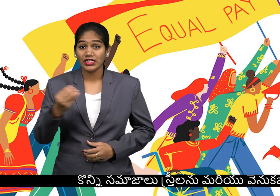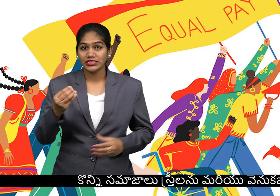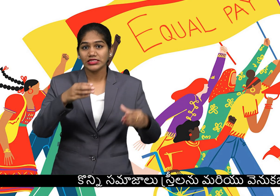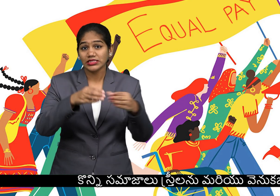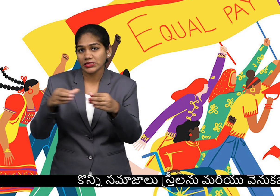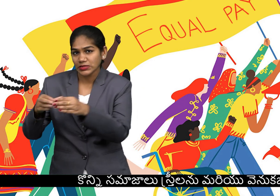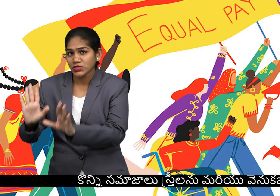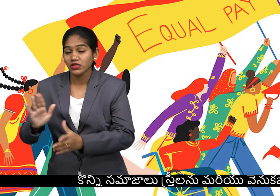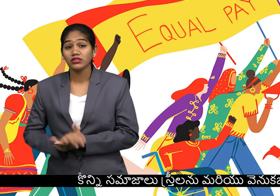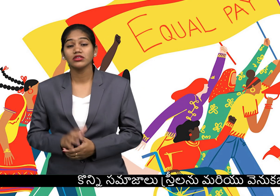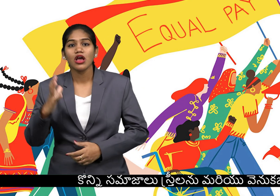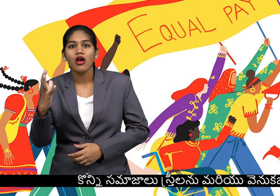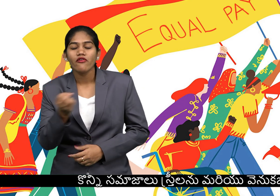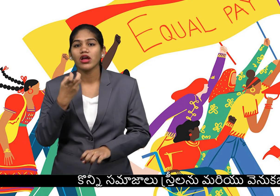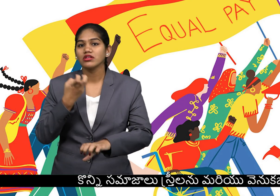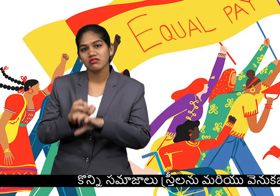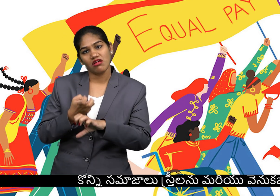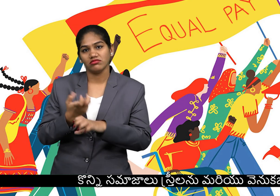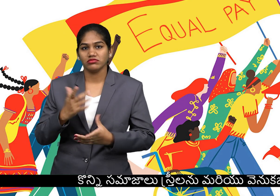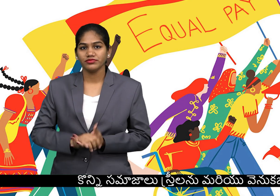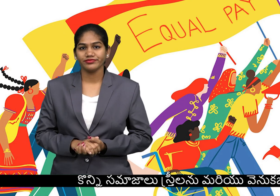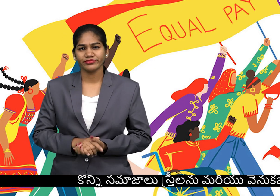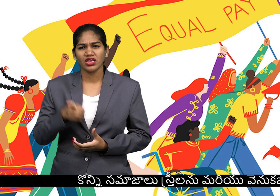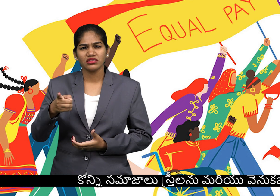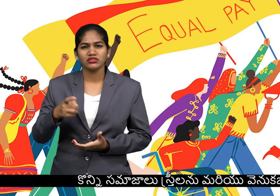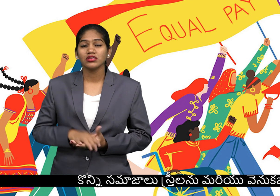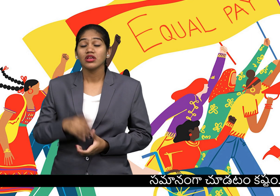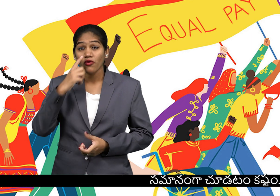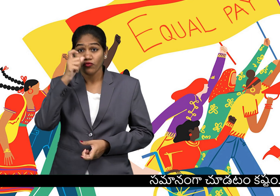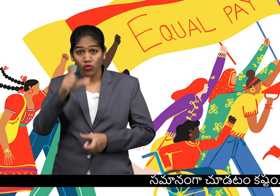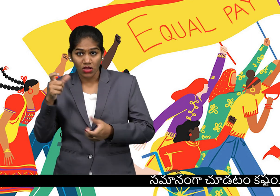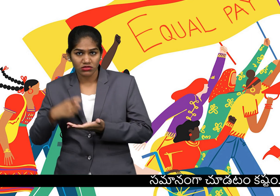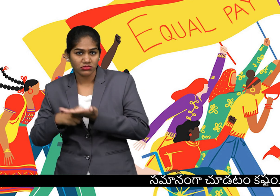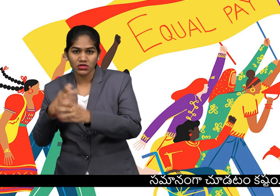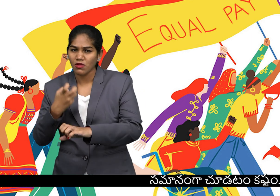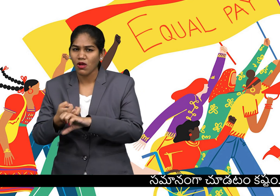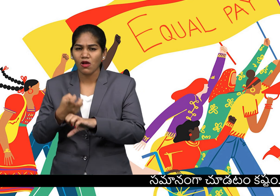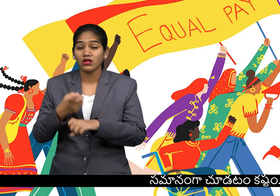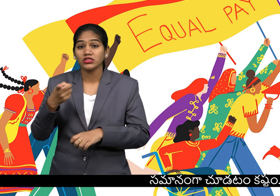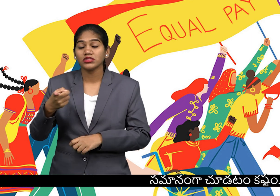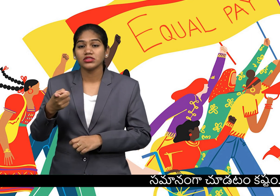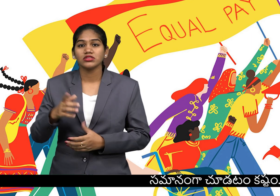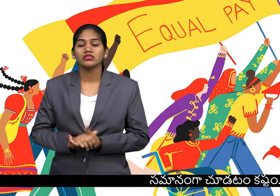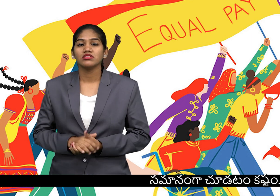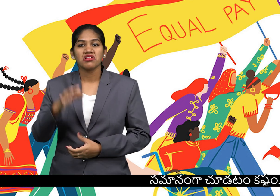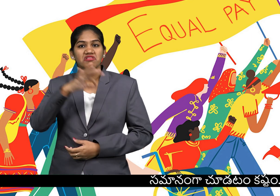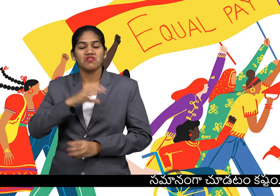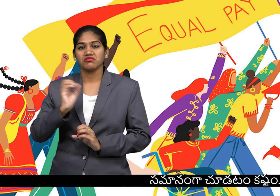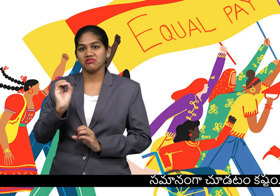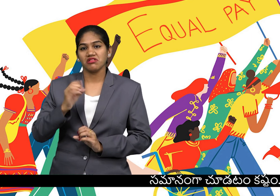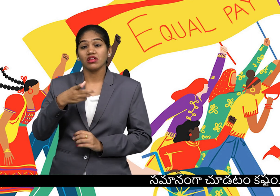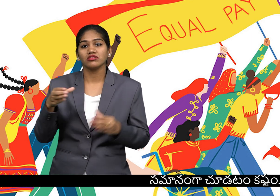కొన్ని సమాజాలు స్త్రీలను మరియు వెనుకబడిన వర్గాలను సమానంగా చూడటం కష్టం.